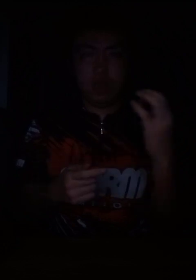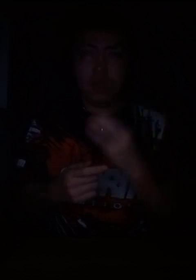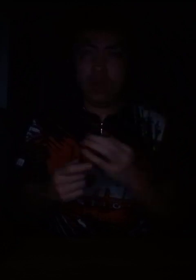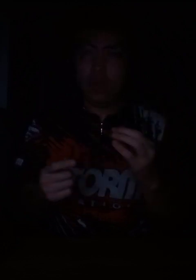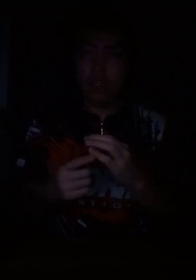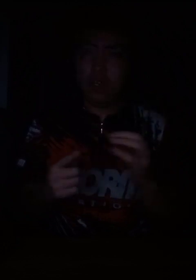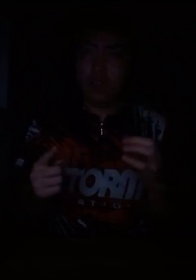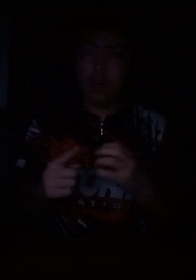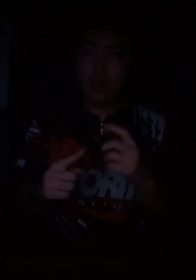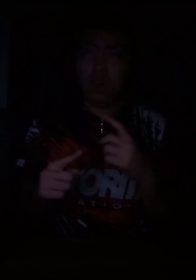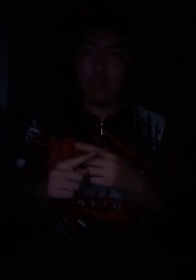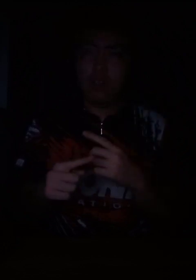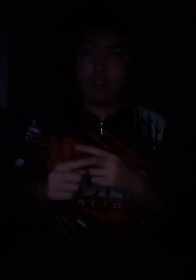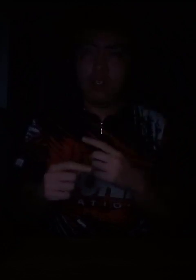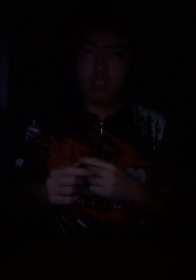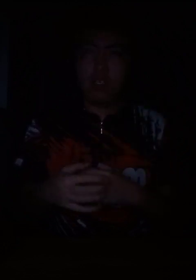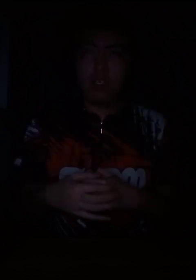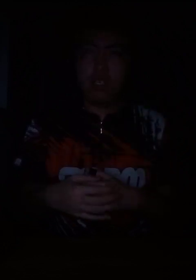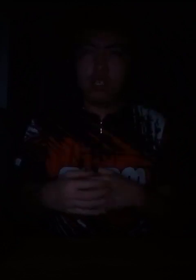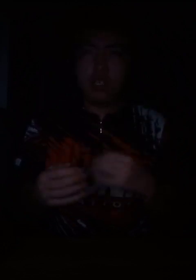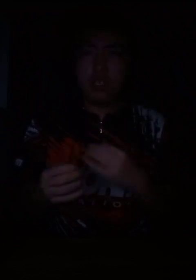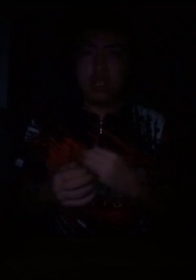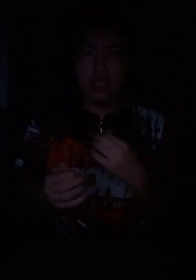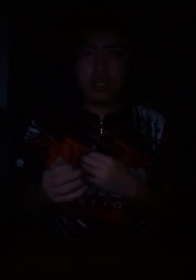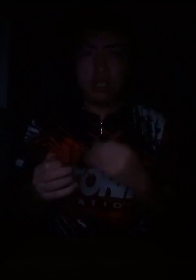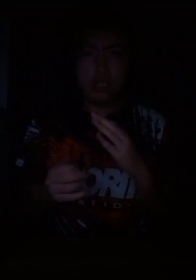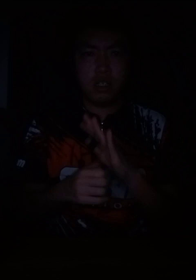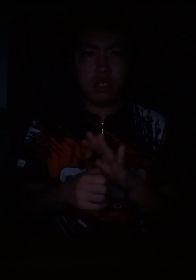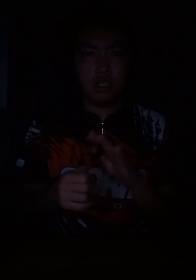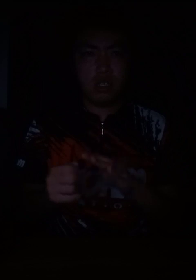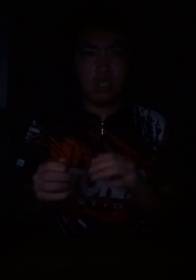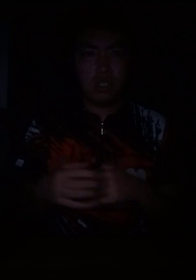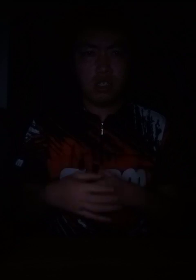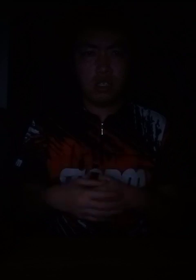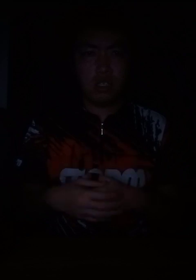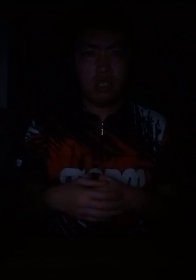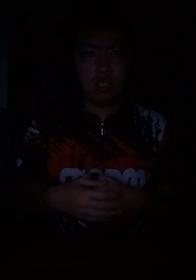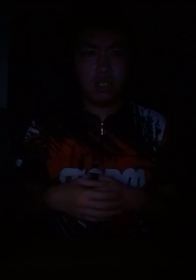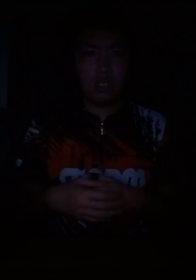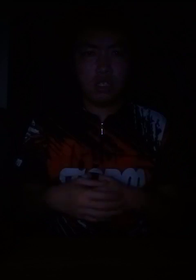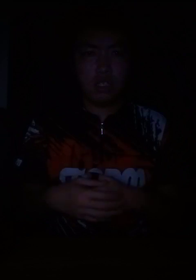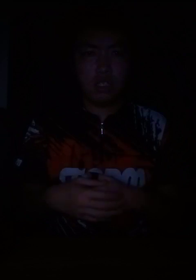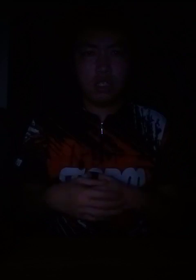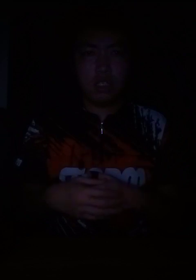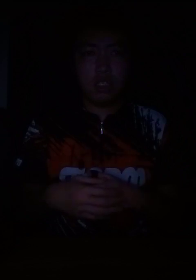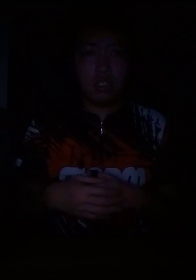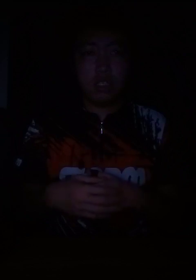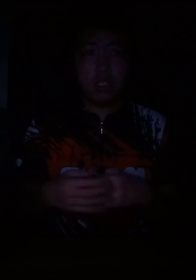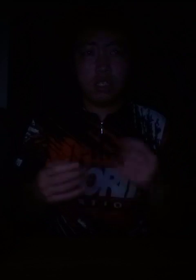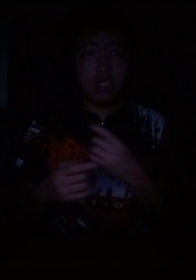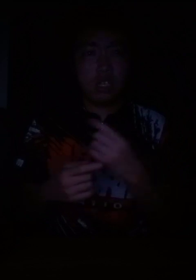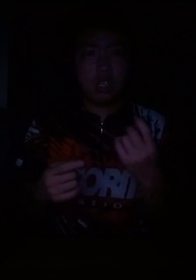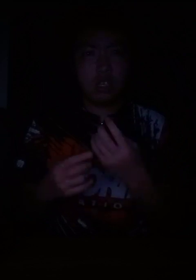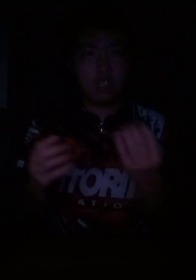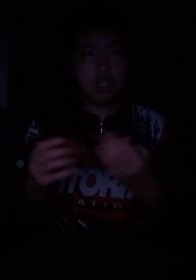동승자가 없다고 했다가 노모였다고 말을 바꿨다고 주장하기도 했습니다. 90 남은 어머니를 일요일 밤에